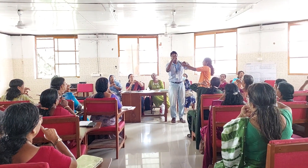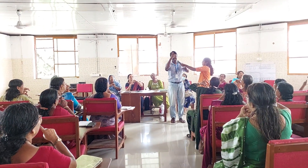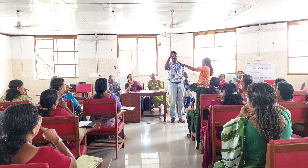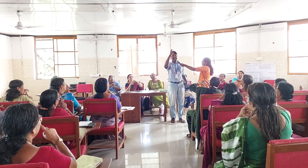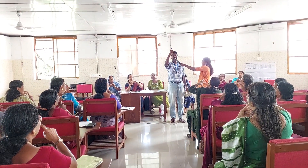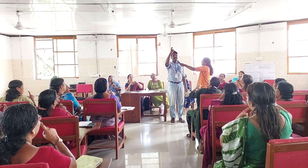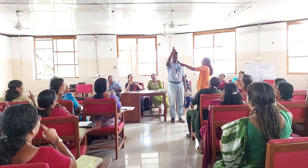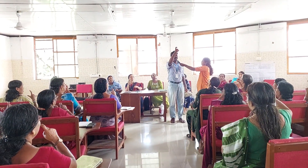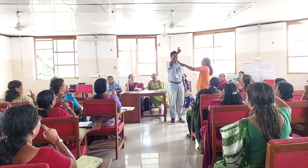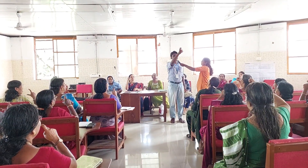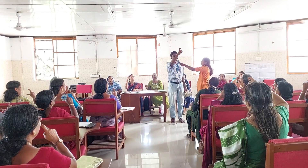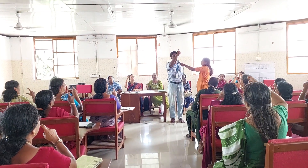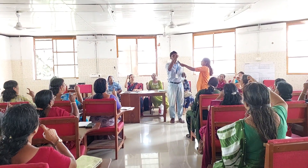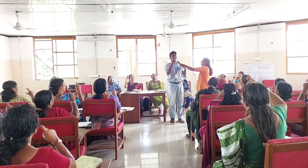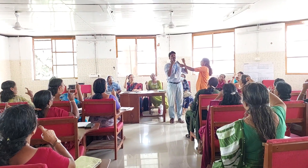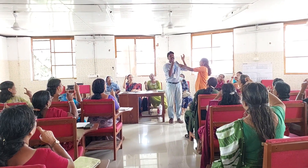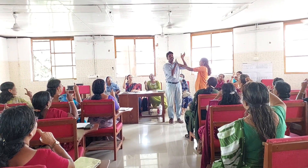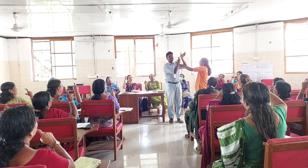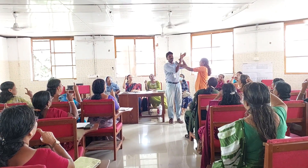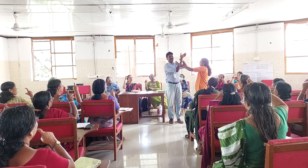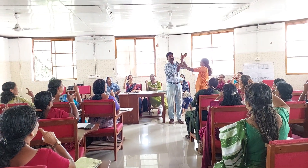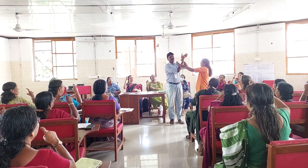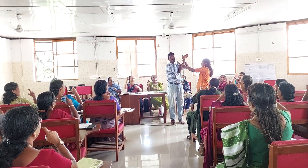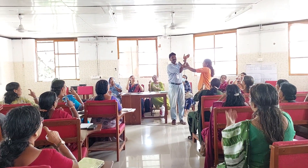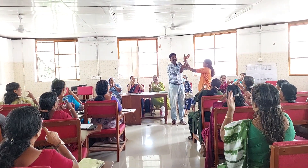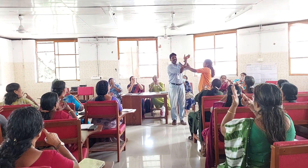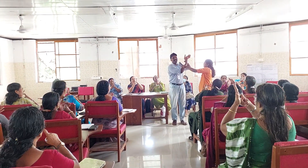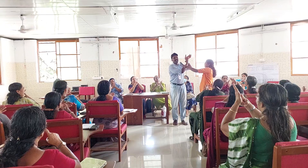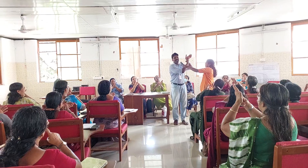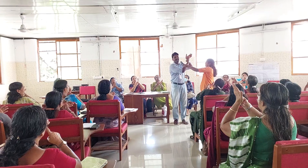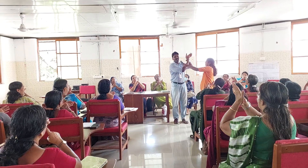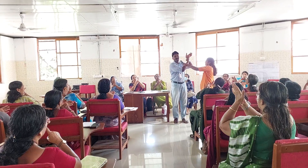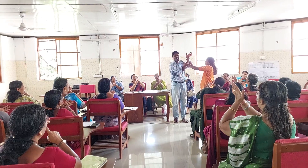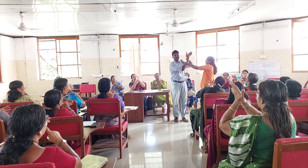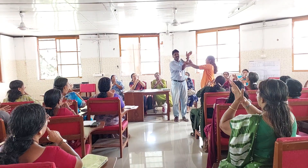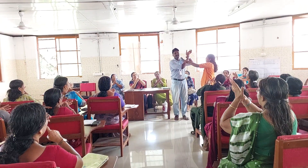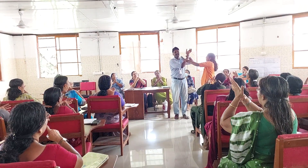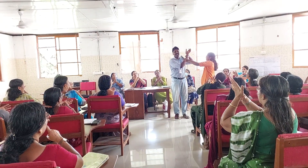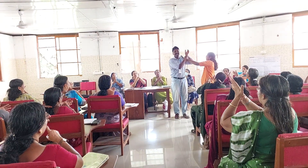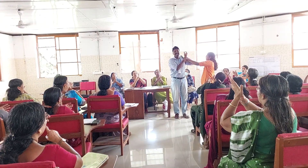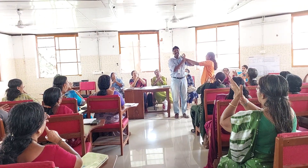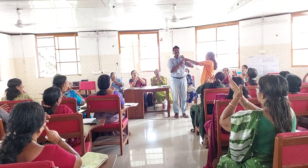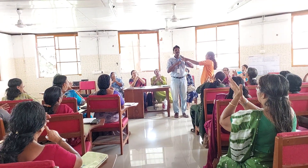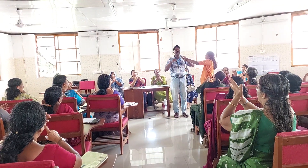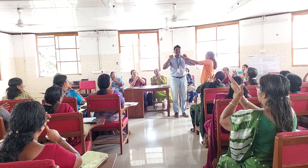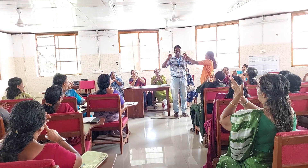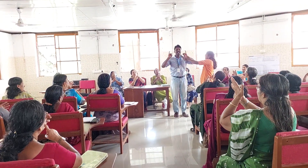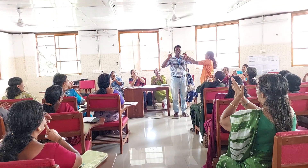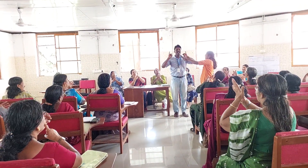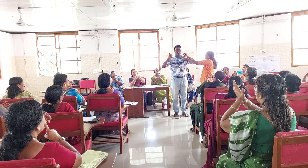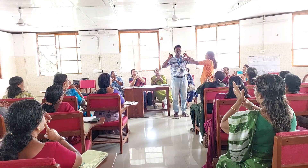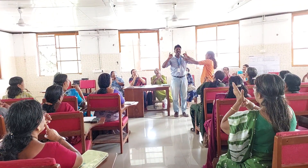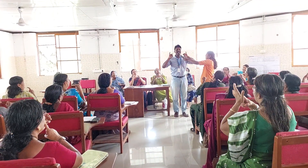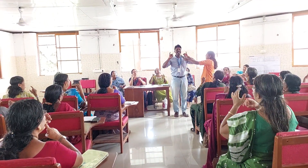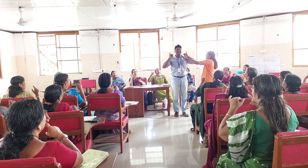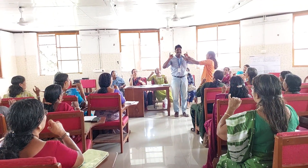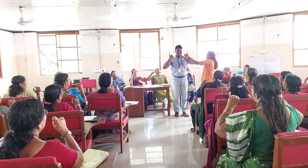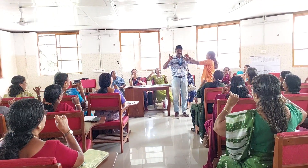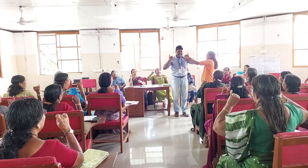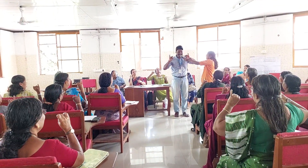ഇങ്ങനെ വെച്ചേ, നമ്മുടെ ഉള്ളകയിൽ ചേർത്ത്. ഇതാണ് ആർ. എസ് നമ്മുടെ ചെറിയ വിരലുകൾ. ഇത്രയും